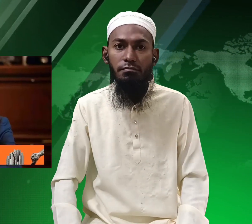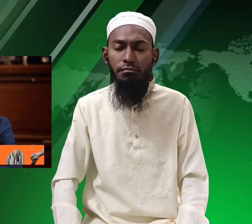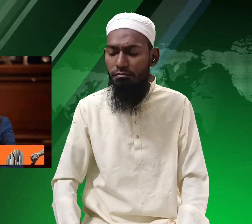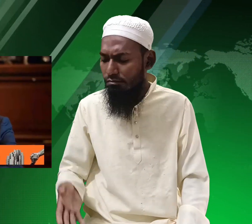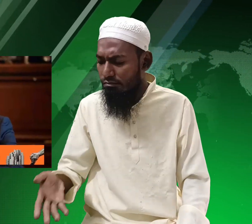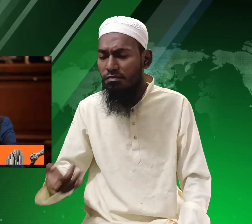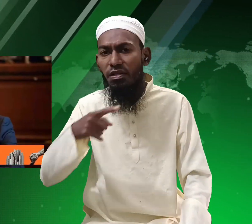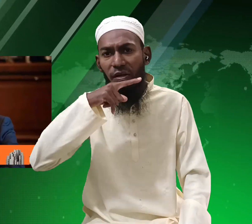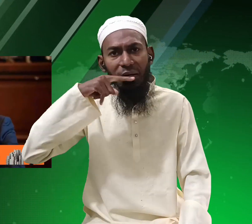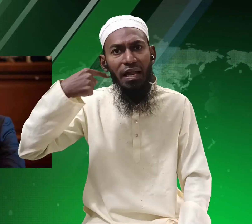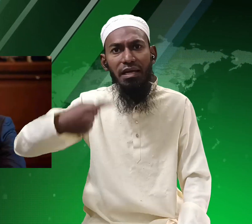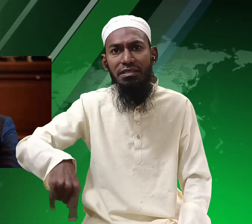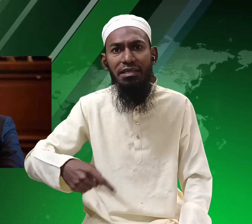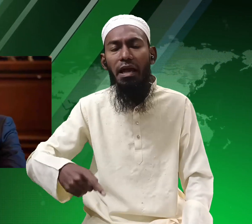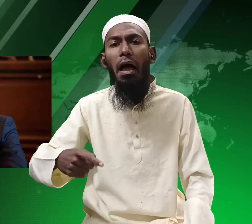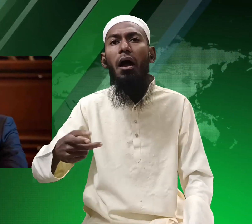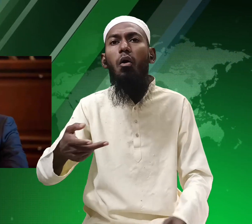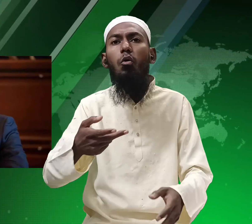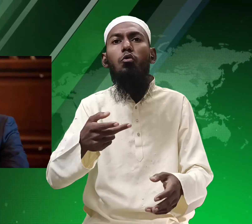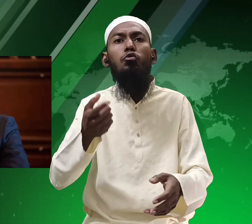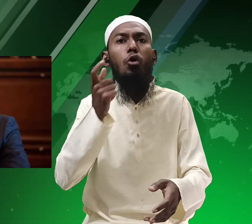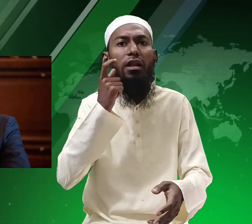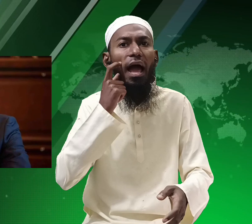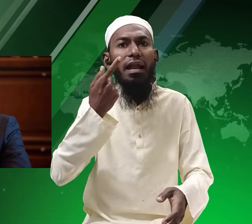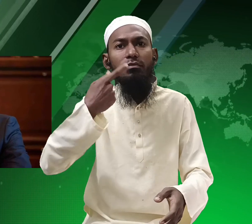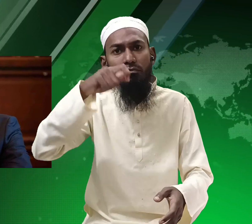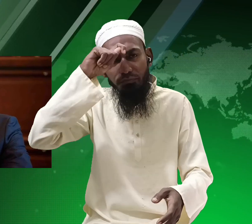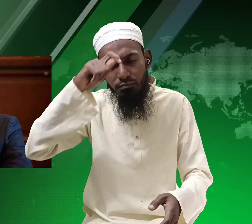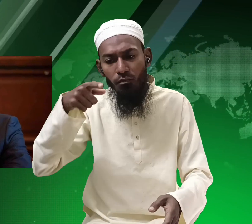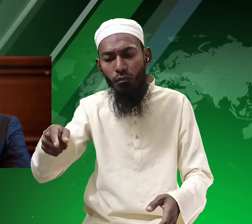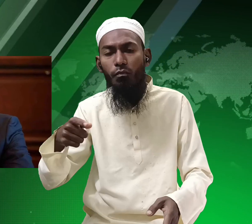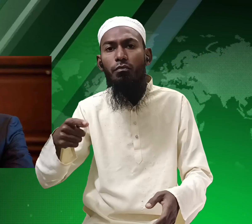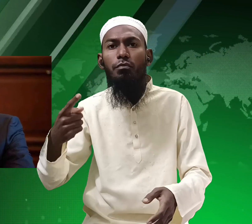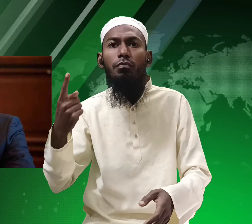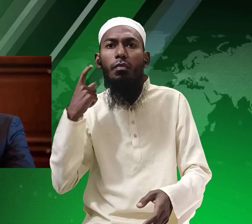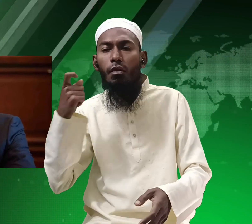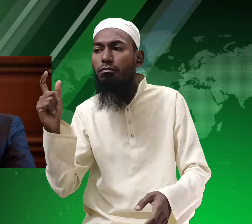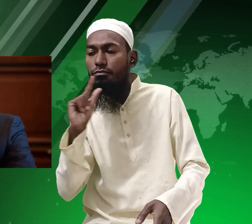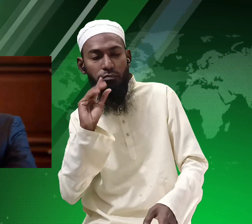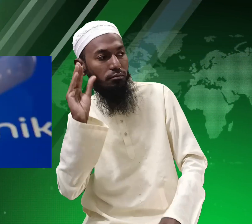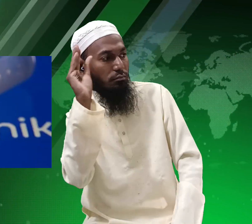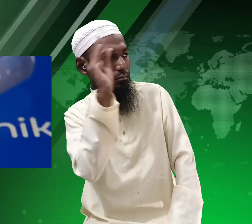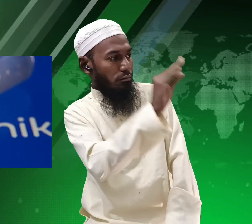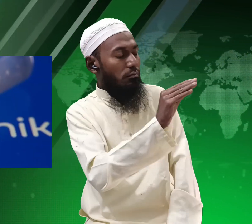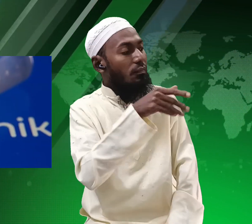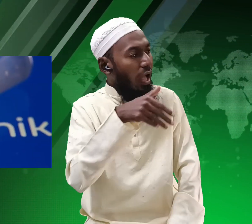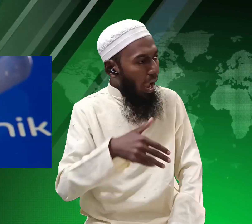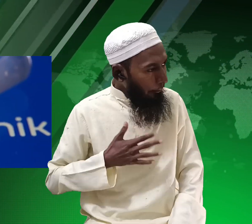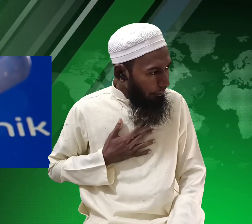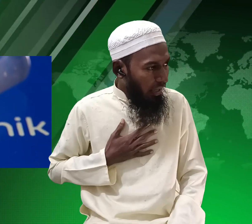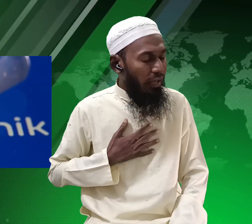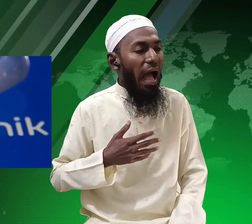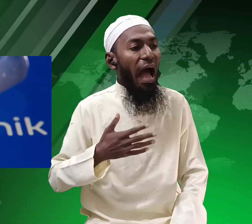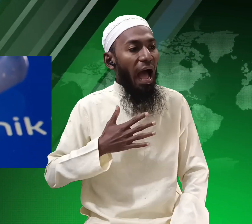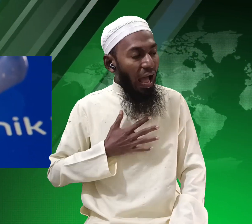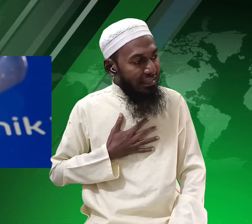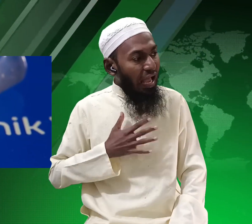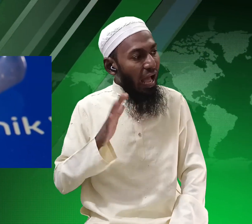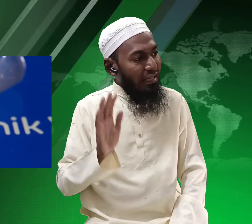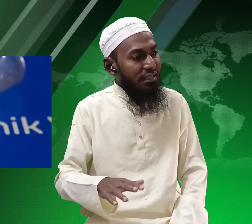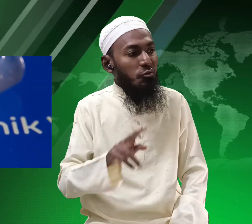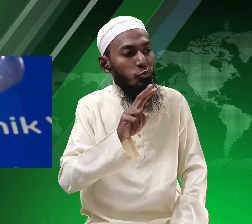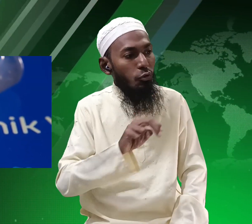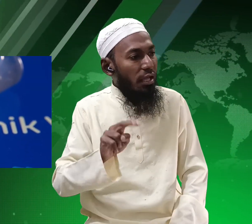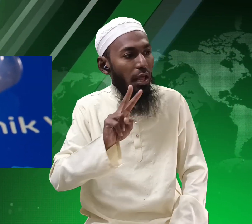রাশিয়ার স্বাস্থ্য মন্ত্রণালয়ের এই শীর্ষ কর্মকর্তা রেডিও রাশিয়াকে দেওয়া এক সাক্ষাৎকারে বলেছেন, আমরা আশা করছি 2025